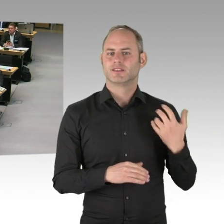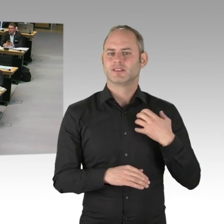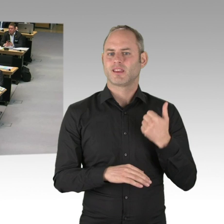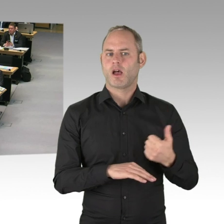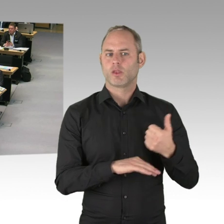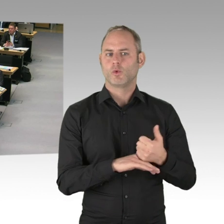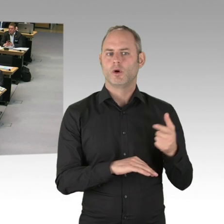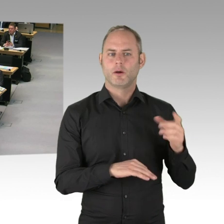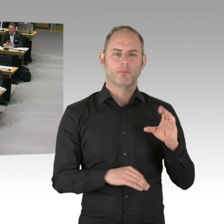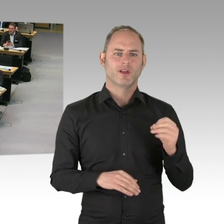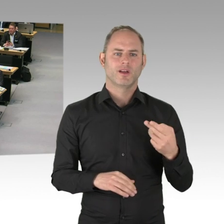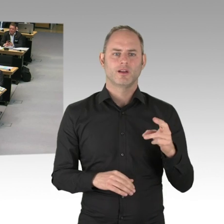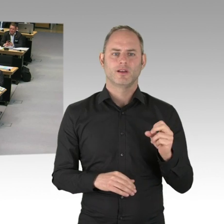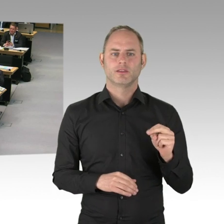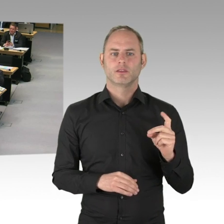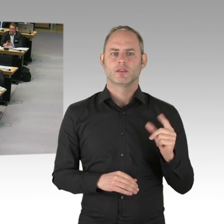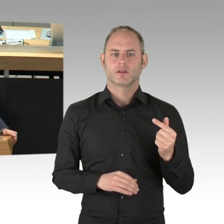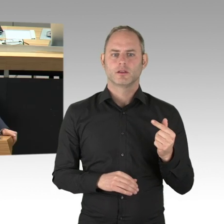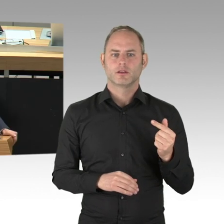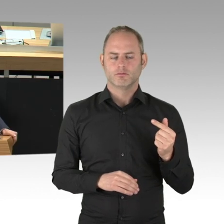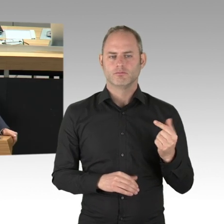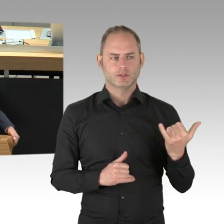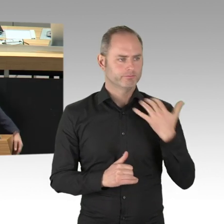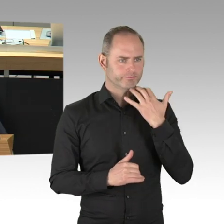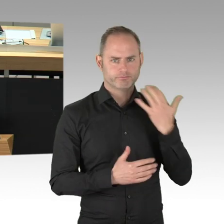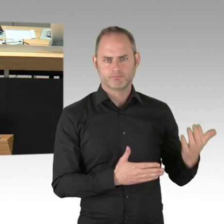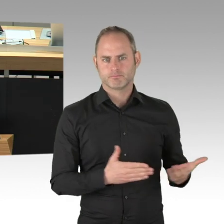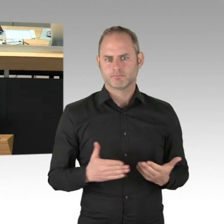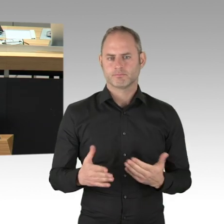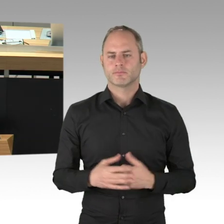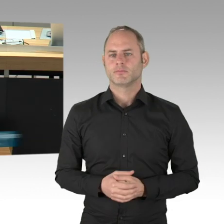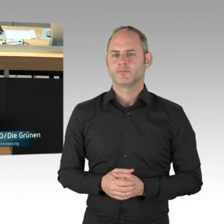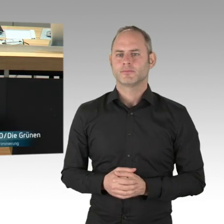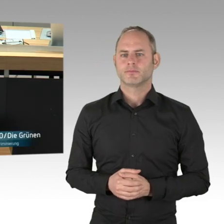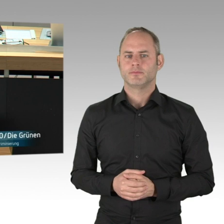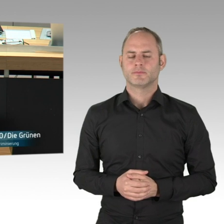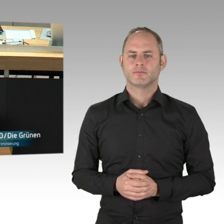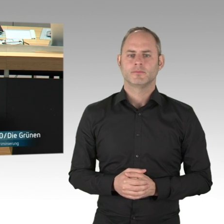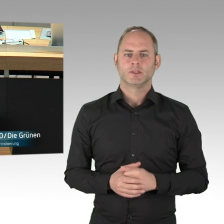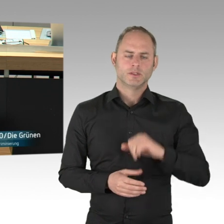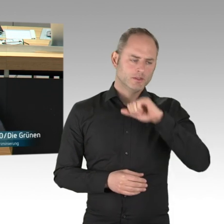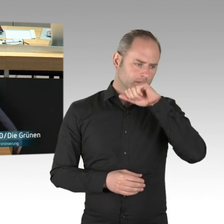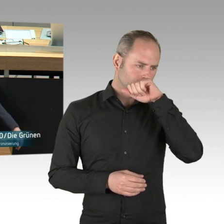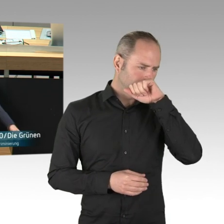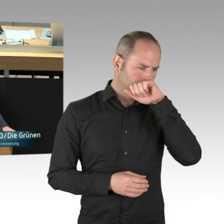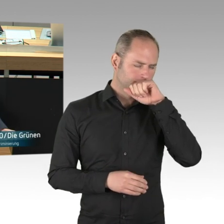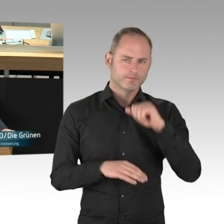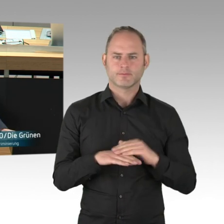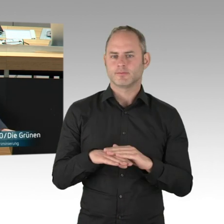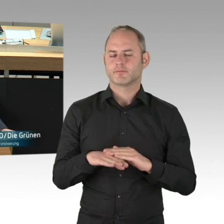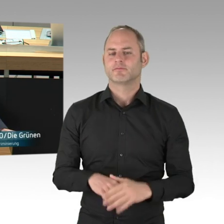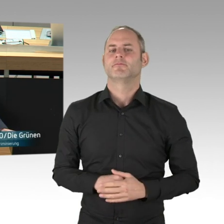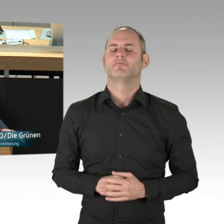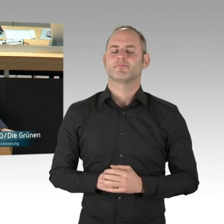Sehr geehrter Herr Präsident, meine Damen und Herren, liebe Anwesende. Liebe Kolleginnen und